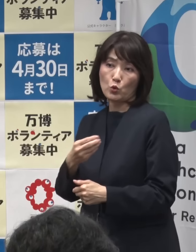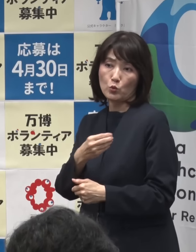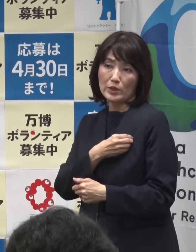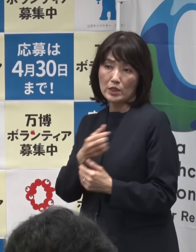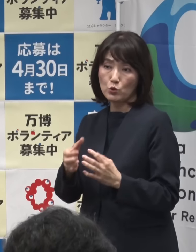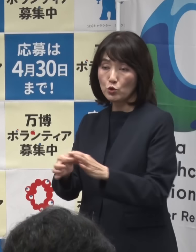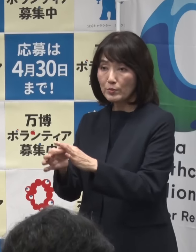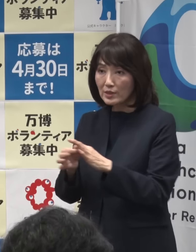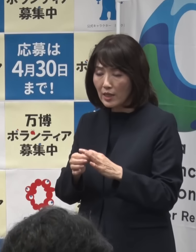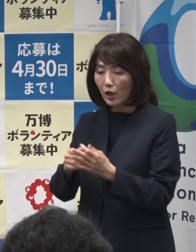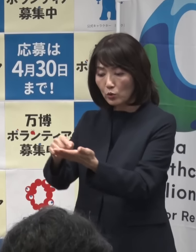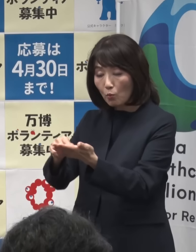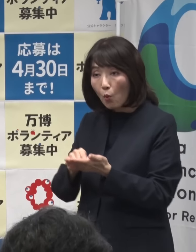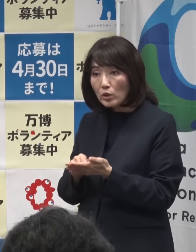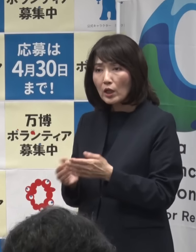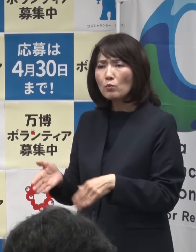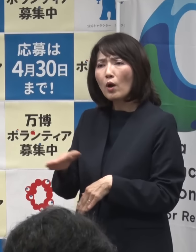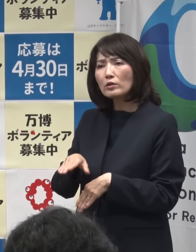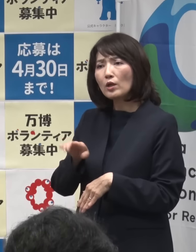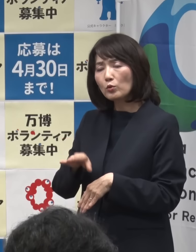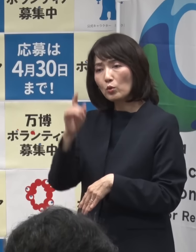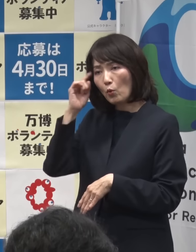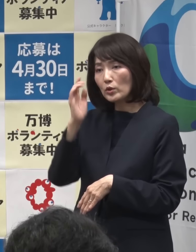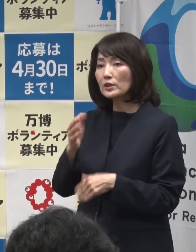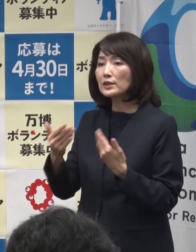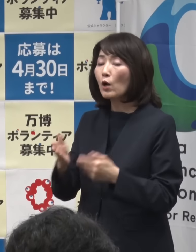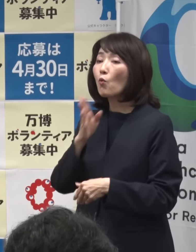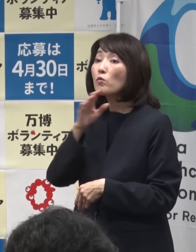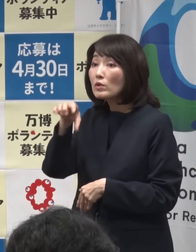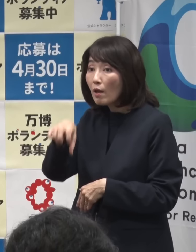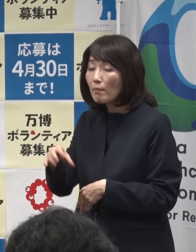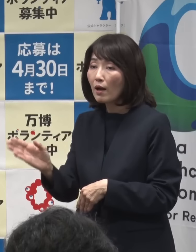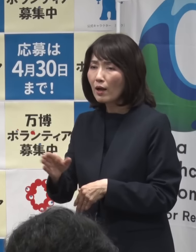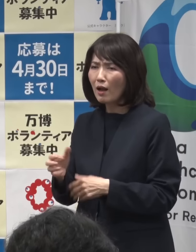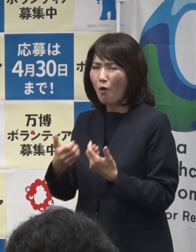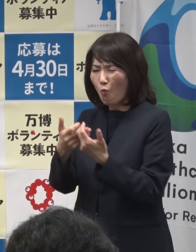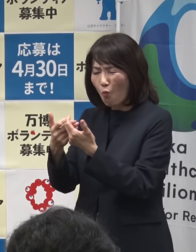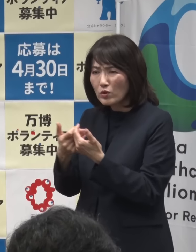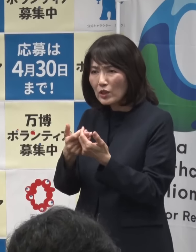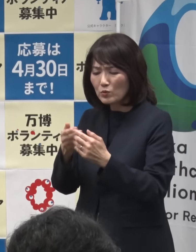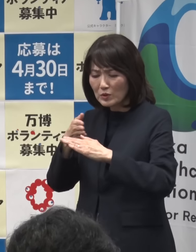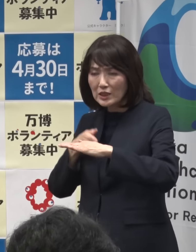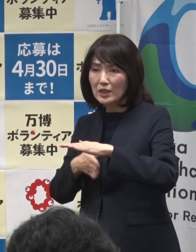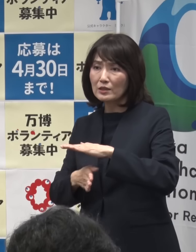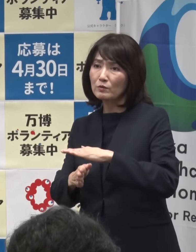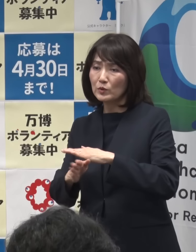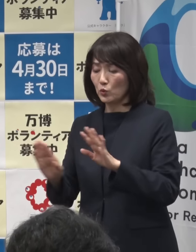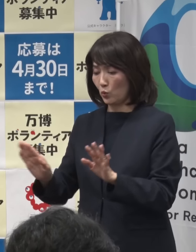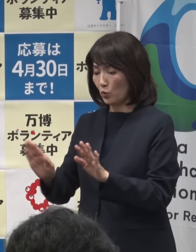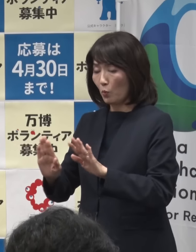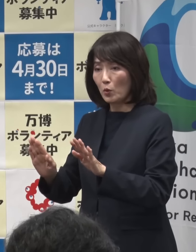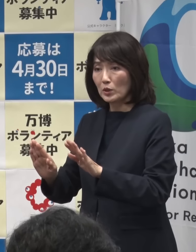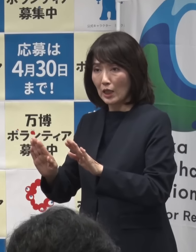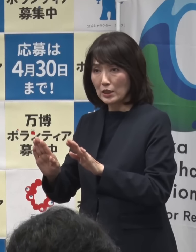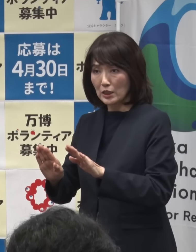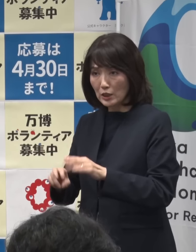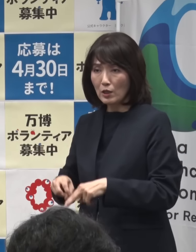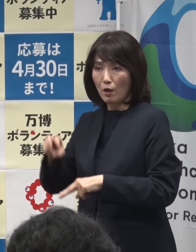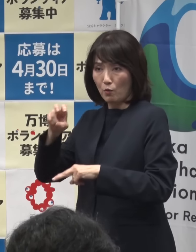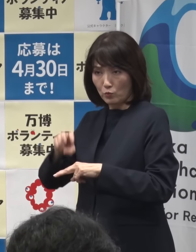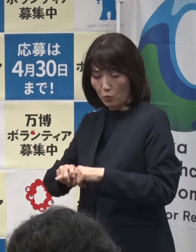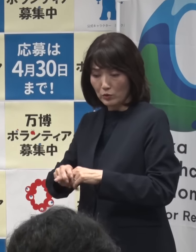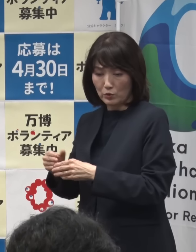れにも含まれてはいるんですけども、その学校現場の方から、混雑する地下鉄に、子どもたちを乗せて万博会場に連